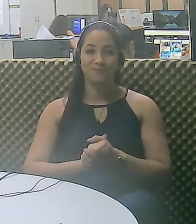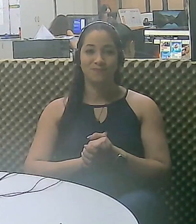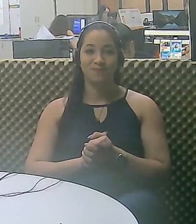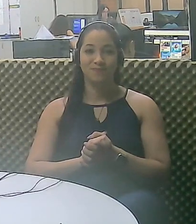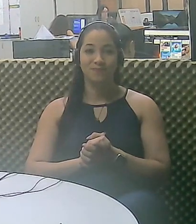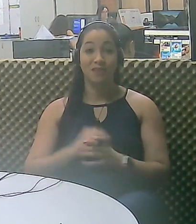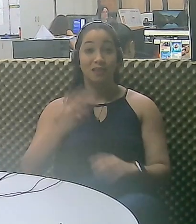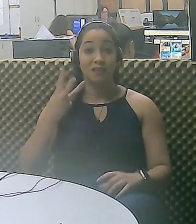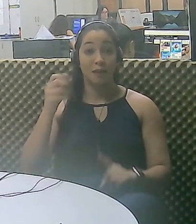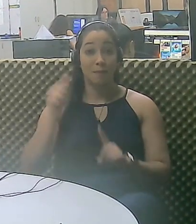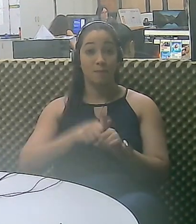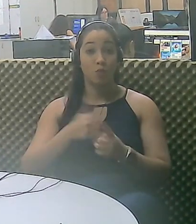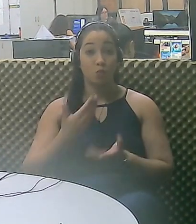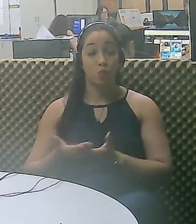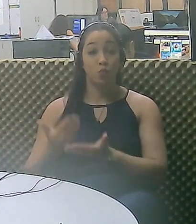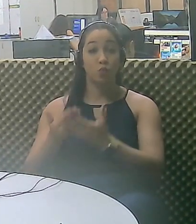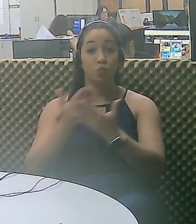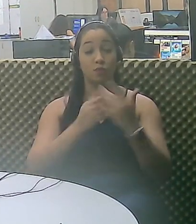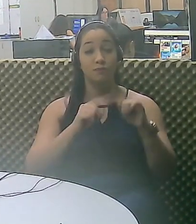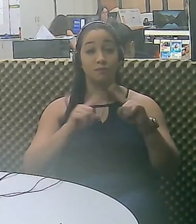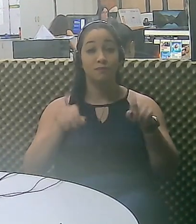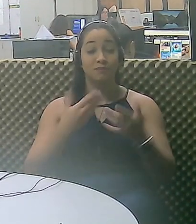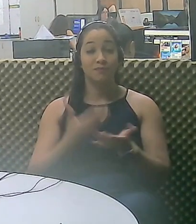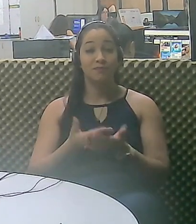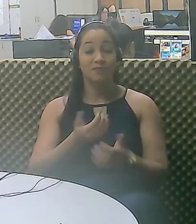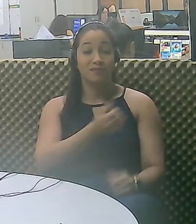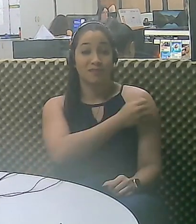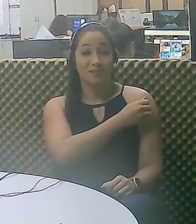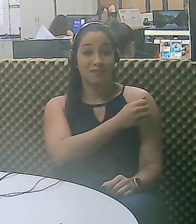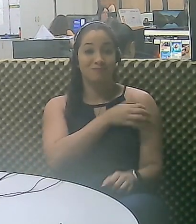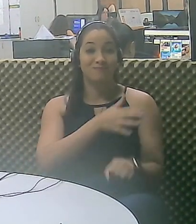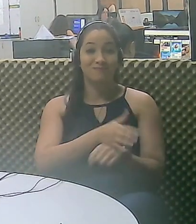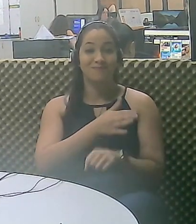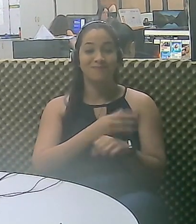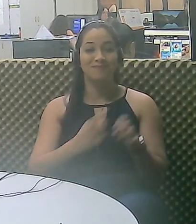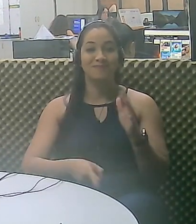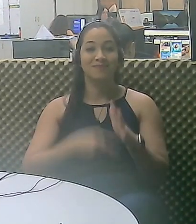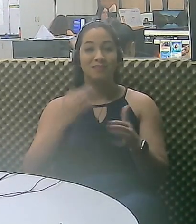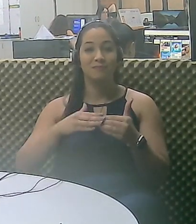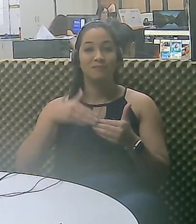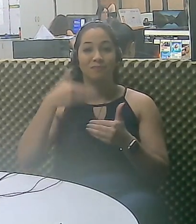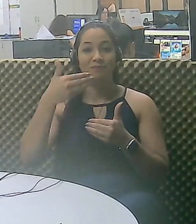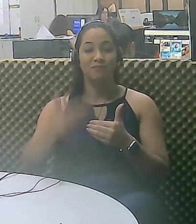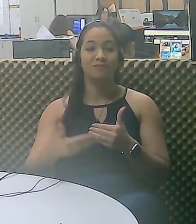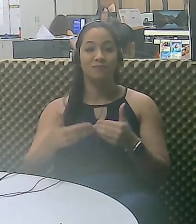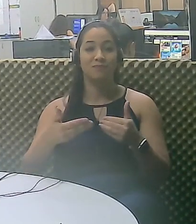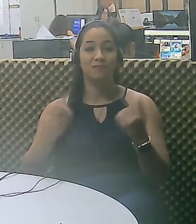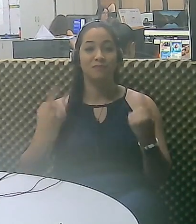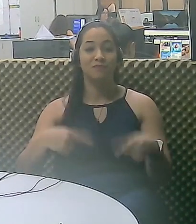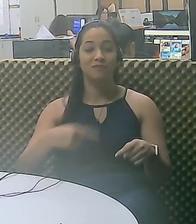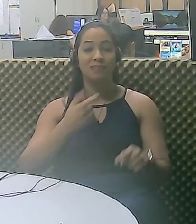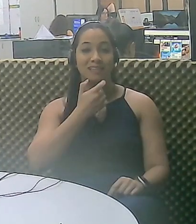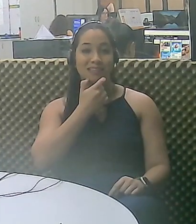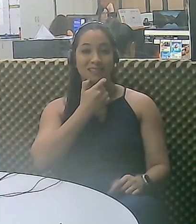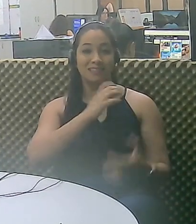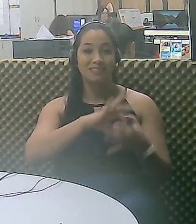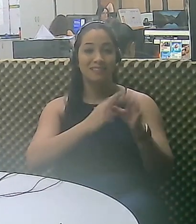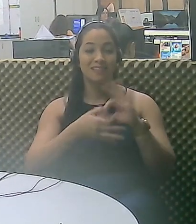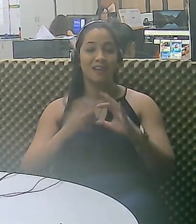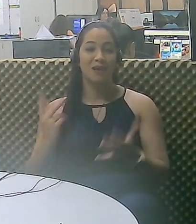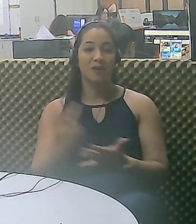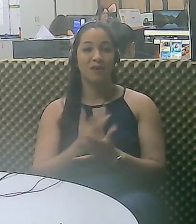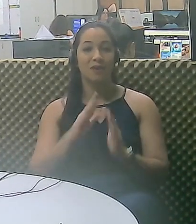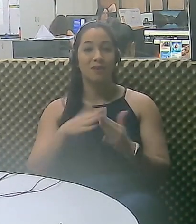Após 3 meses de estudos em sala de aula, os estudantes participaram da primeira etapa da Olimpíada de Inglês, que foi realizada